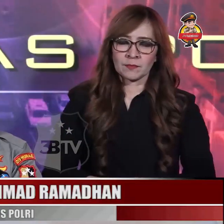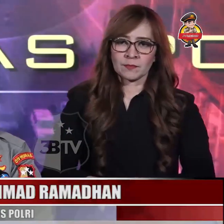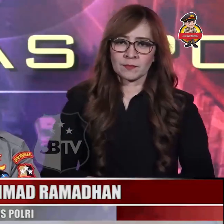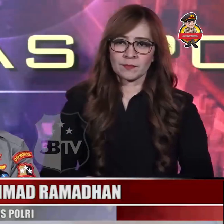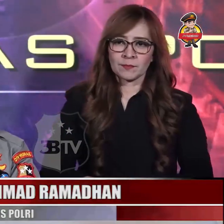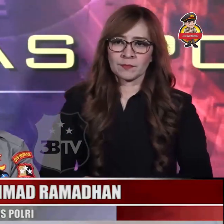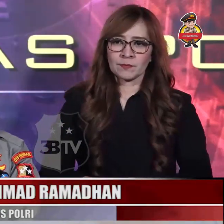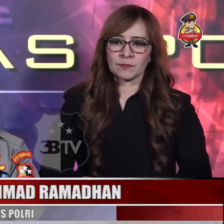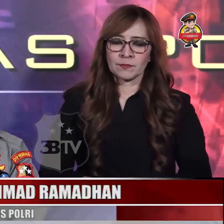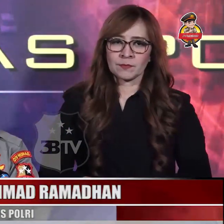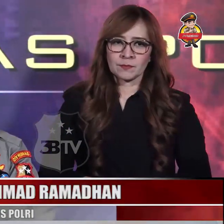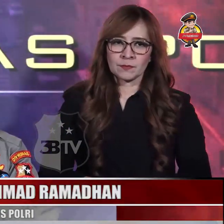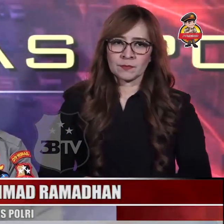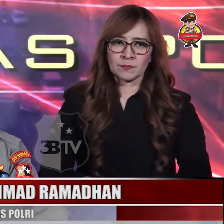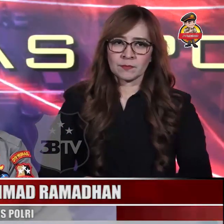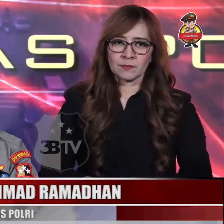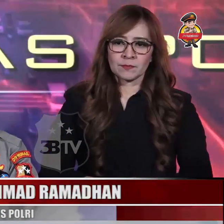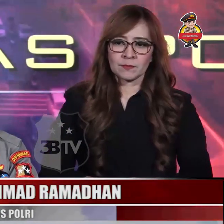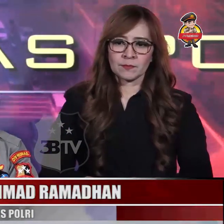Kemudian